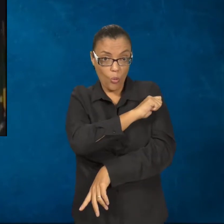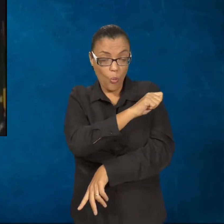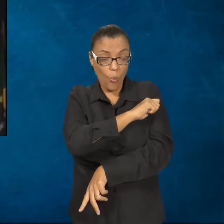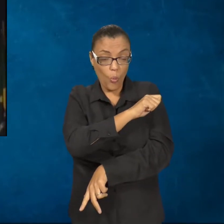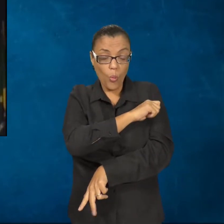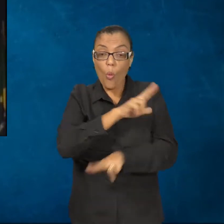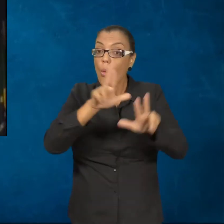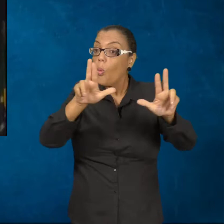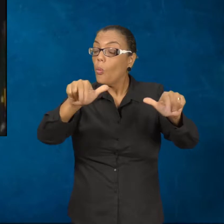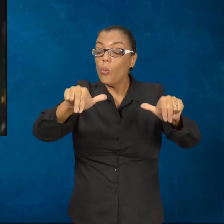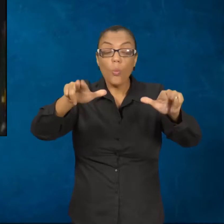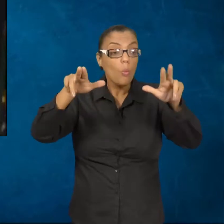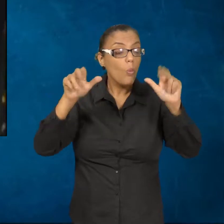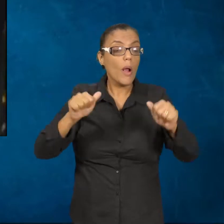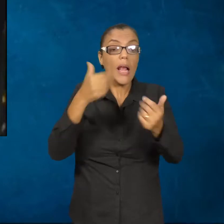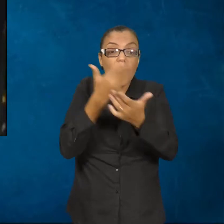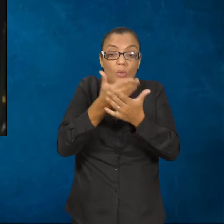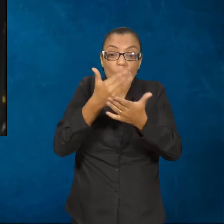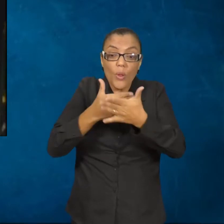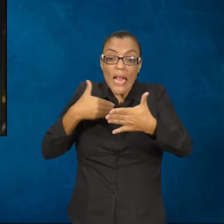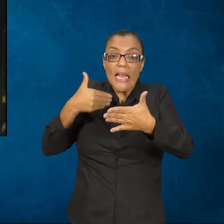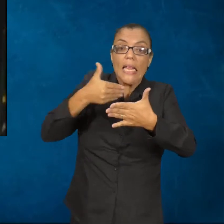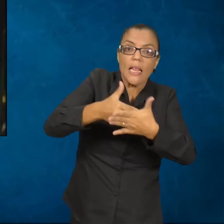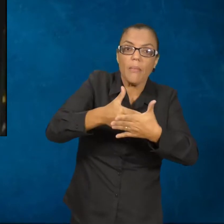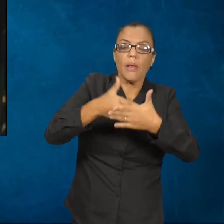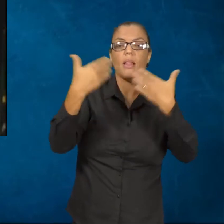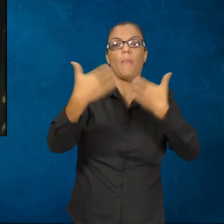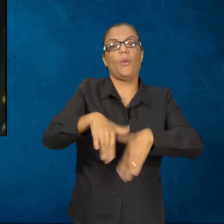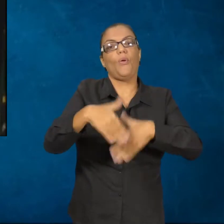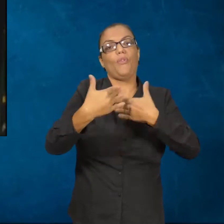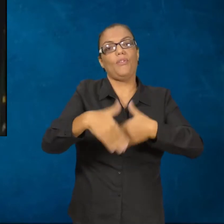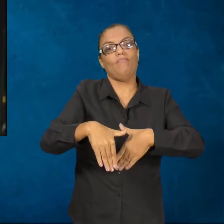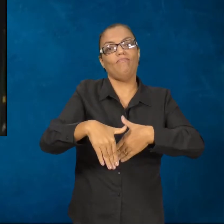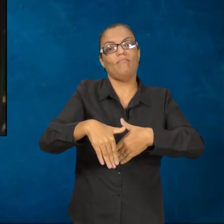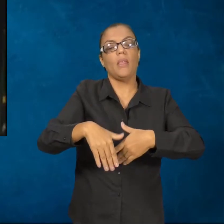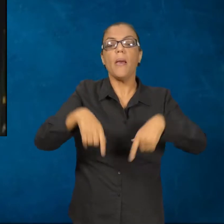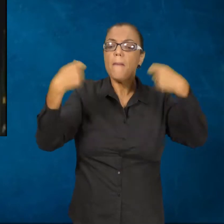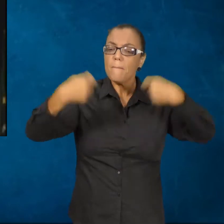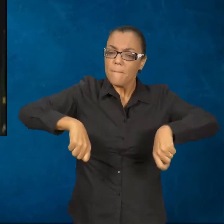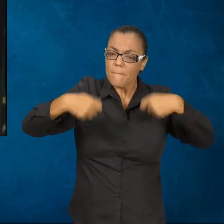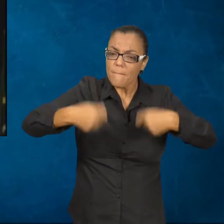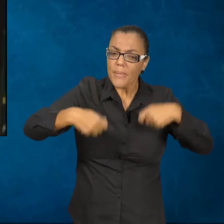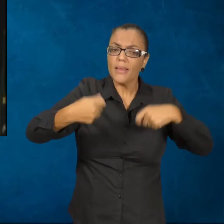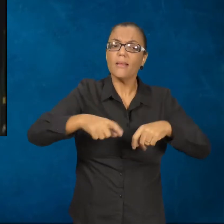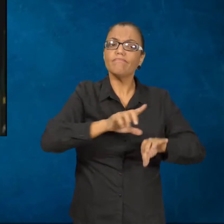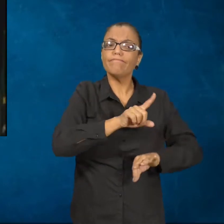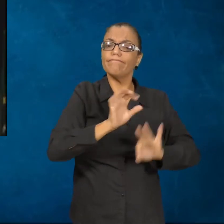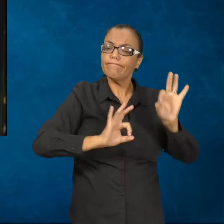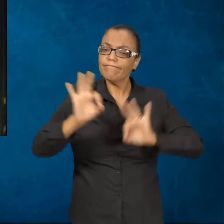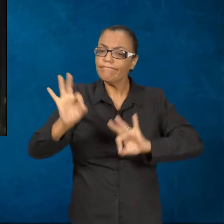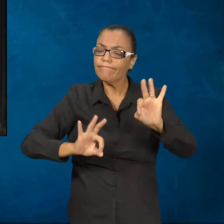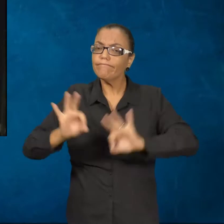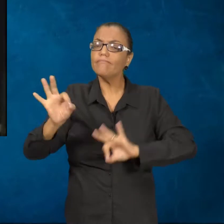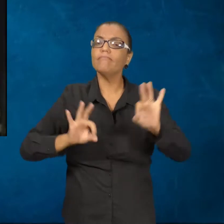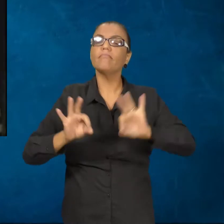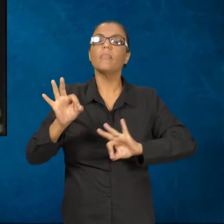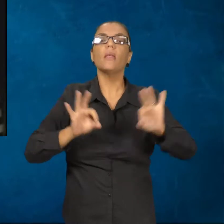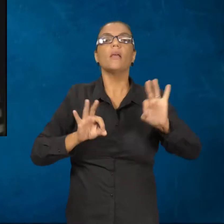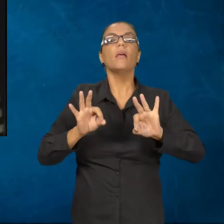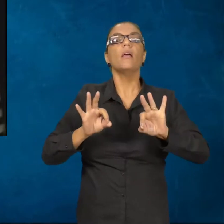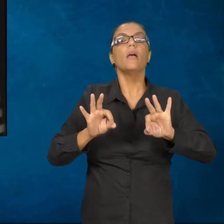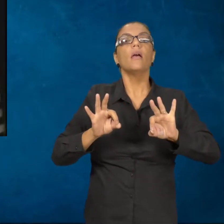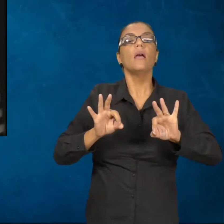prova. Imponha-se essa autodisciplina. Vocês estão notando que eu estou pedindo o quê?